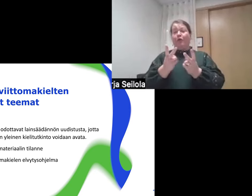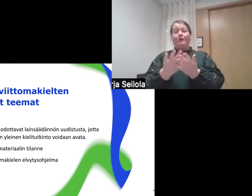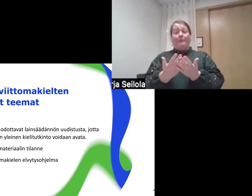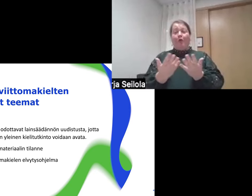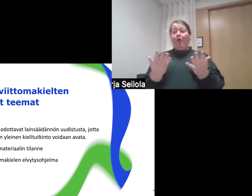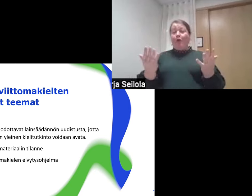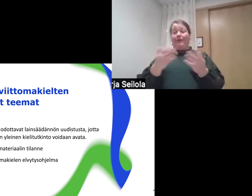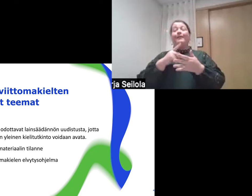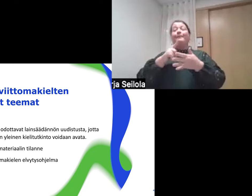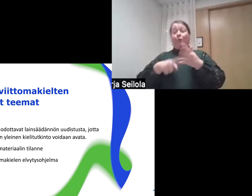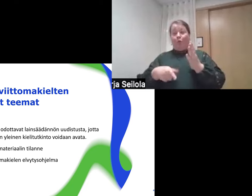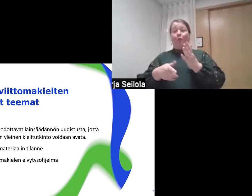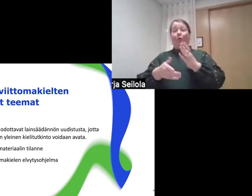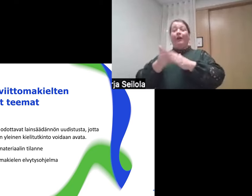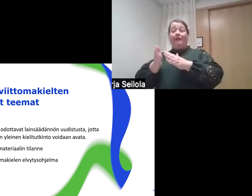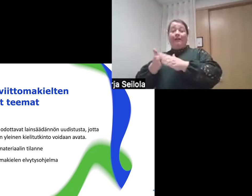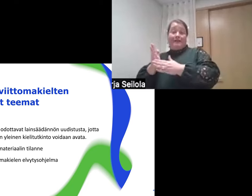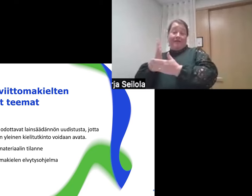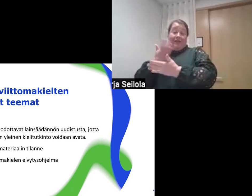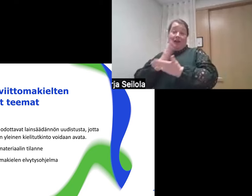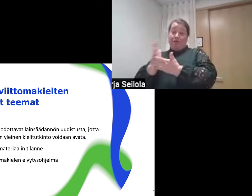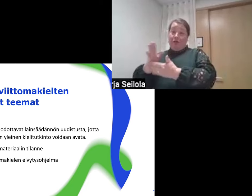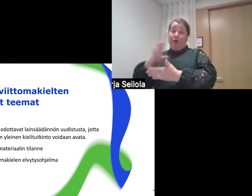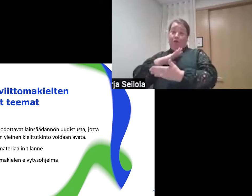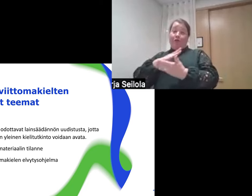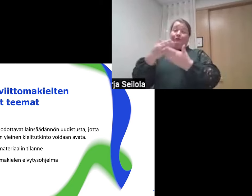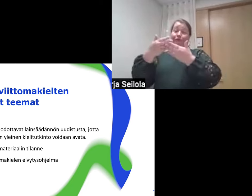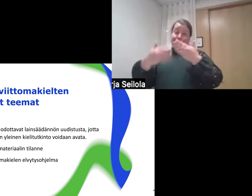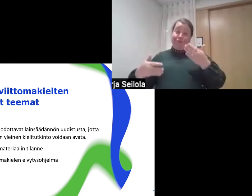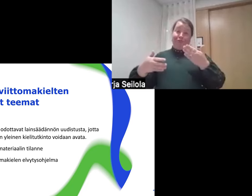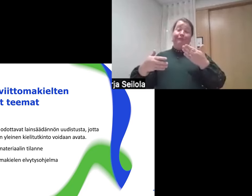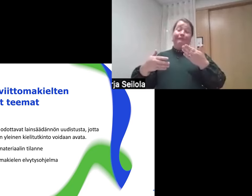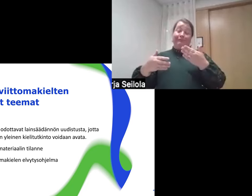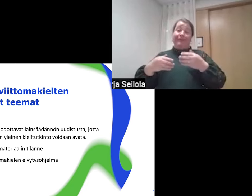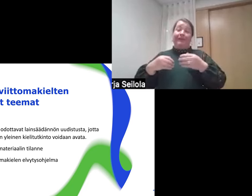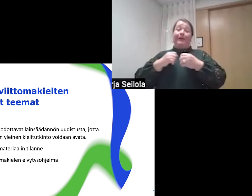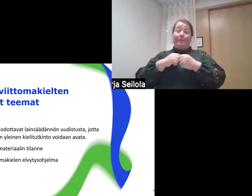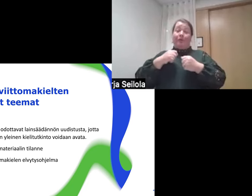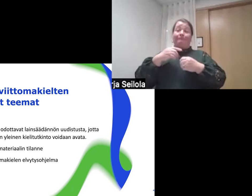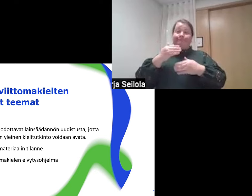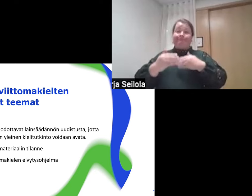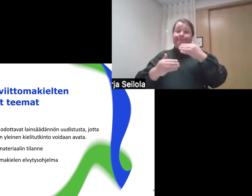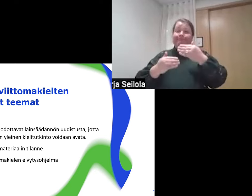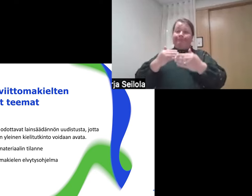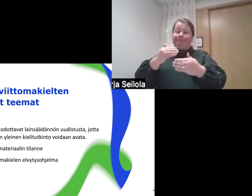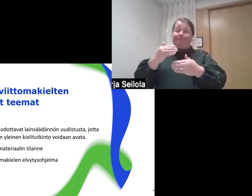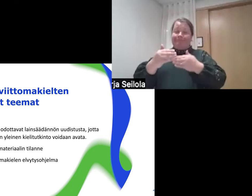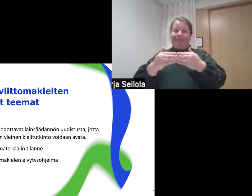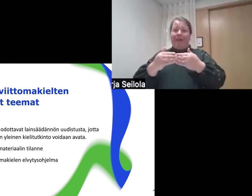nyt suomenruotsalaisen viittomakielen osalta. Mutta totta kai on paljon muitakin ratkaisuja, joita me voidaan